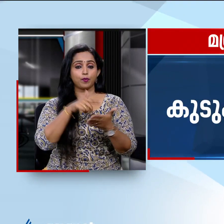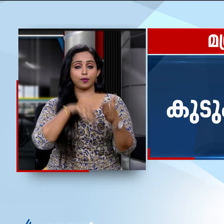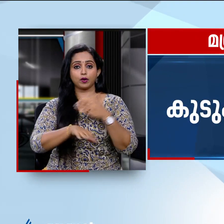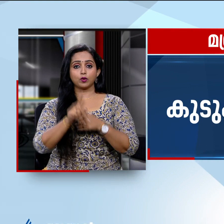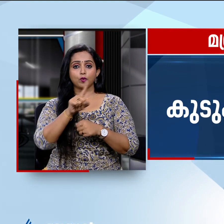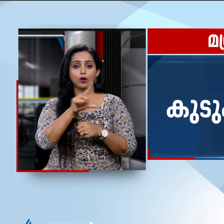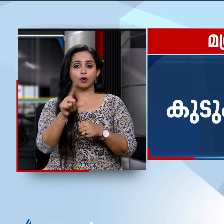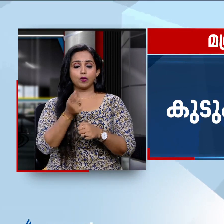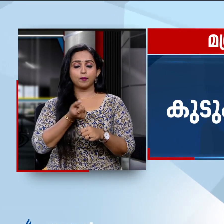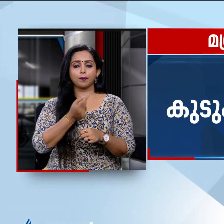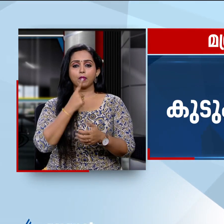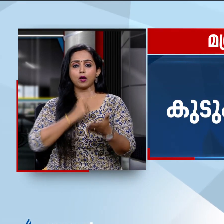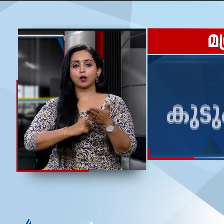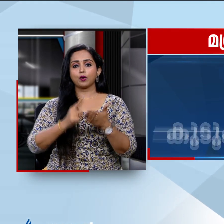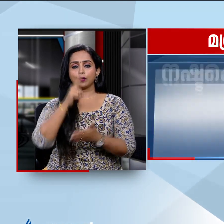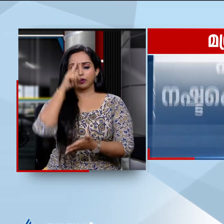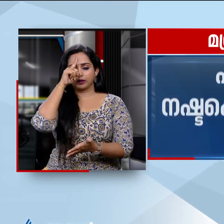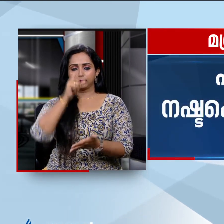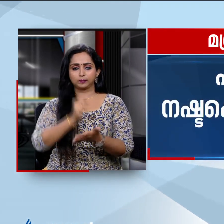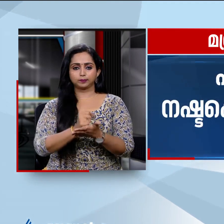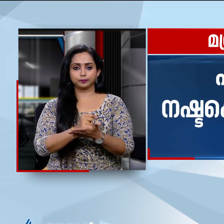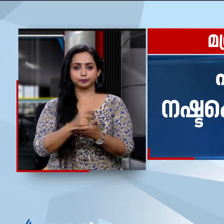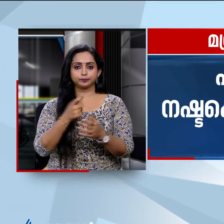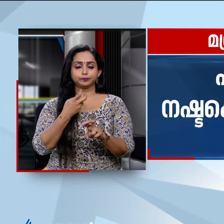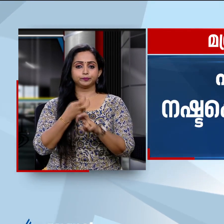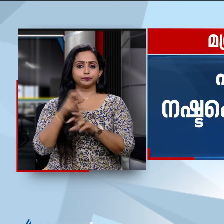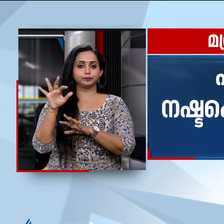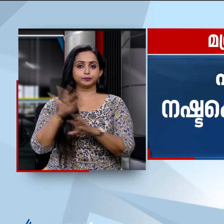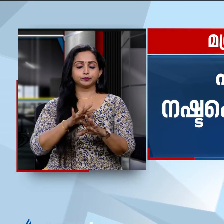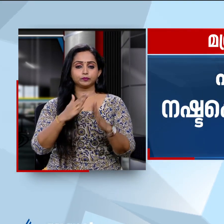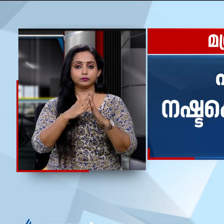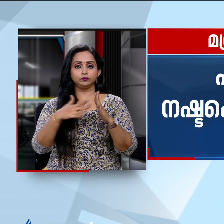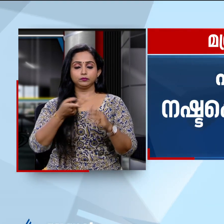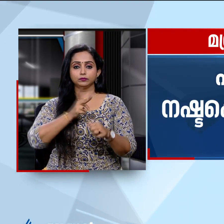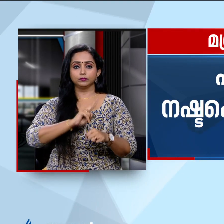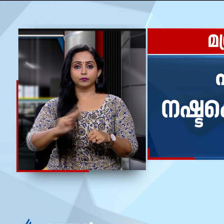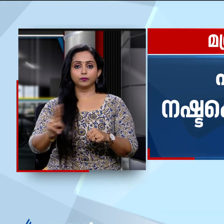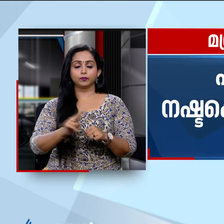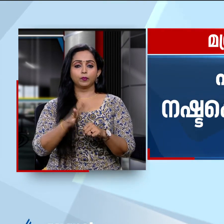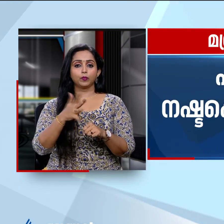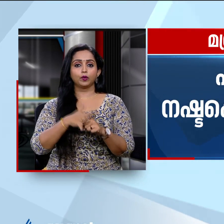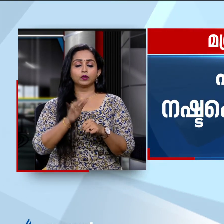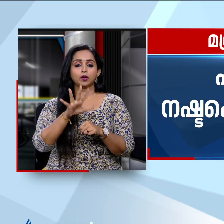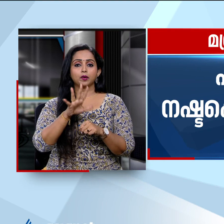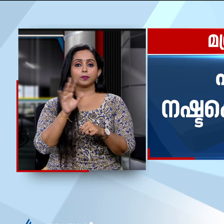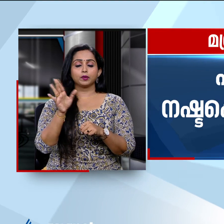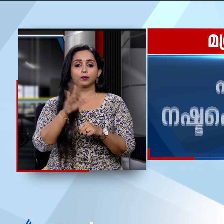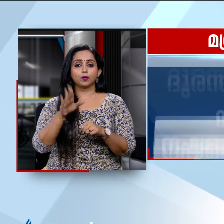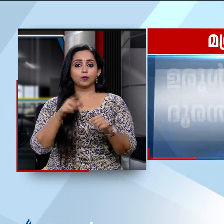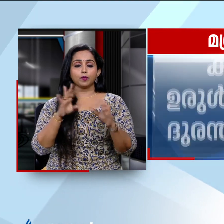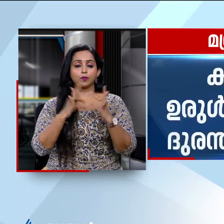1 ലക്ഷം രൂപയും അനുവദിക്കാനും തീരുമാനമായിട്ടുണ്ട്. ഉരുൾപൊട്ടലിനെ തുടർന്ന് വീടുകളിലേക്ക് മടങ്ങാൻ സാധിക്കാതിരുന്ന 59